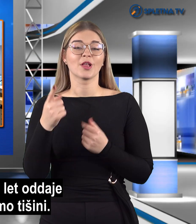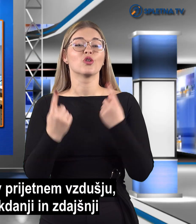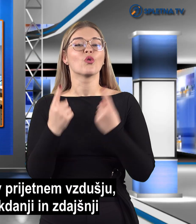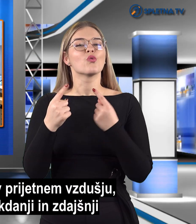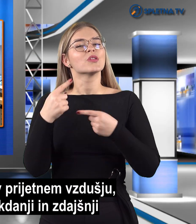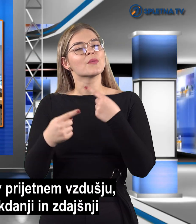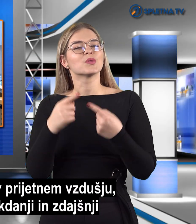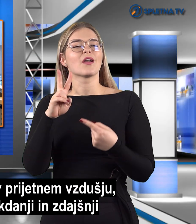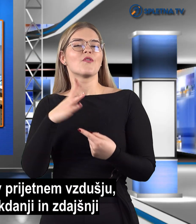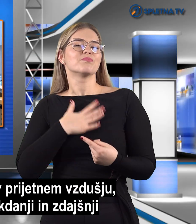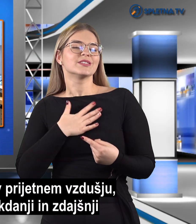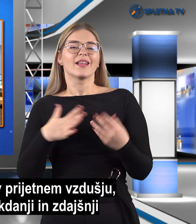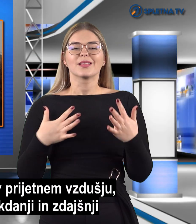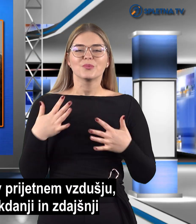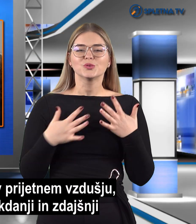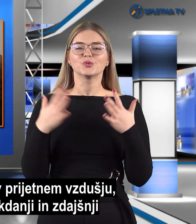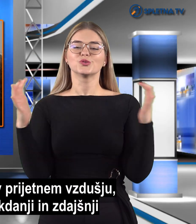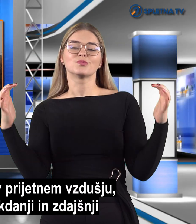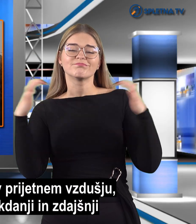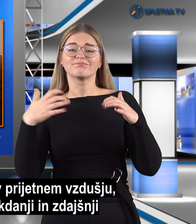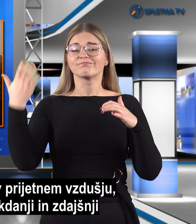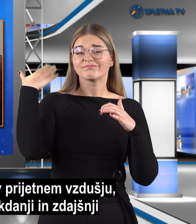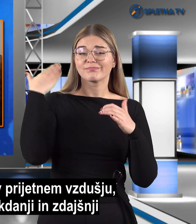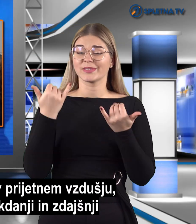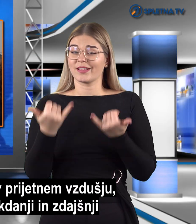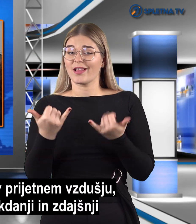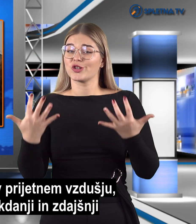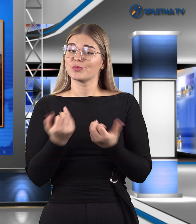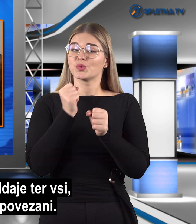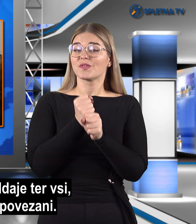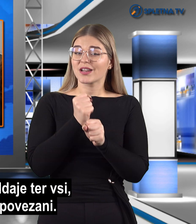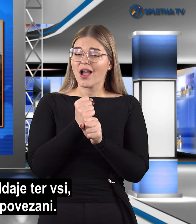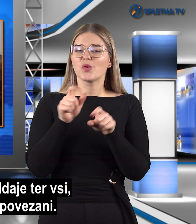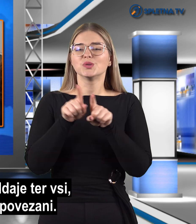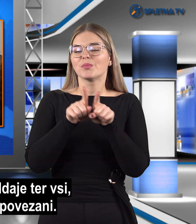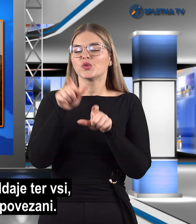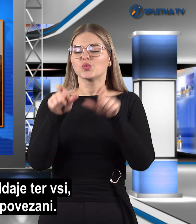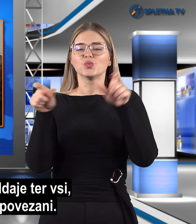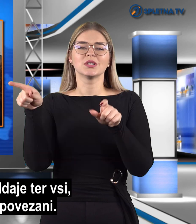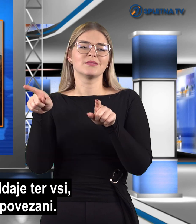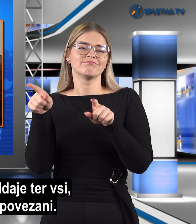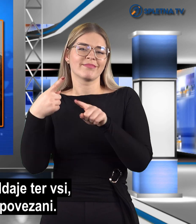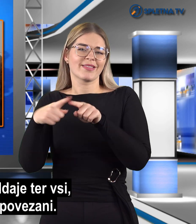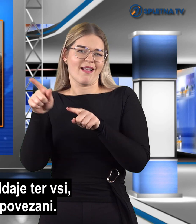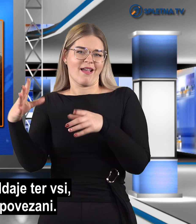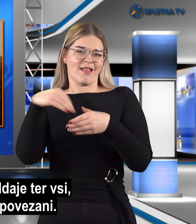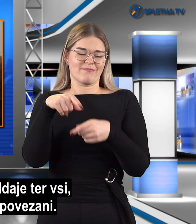Dogodek je potekal v prijetnem vzdušju, zbrali pa so se nekdanji in zdajšnji ustvarjalci oddaje ter vsi, ki so z njo